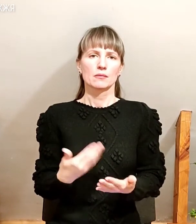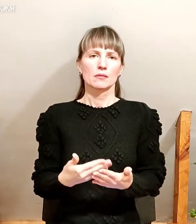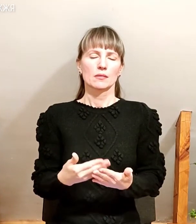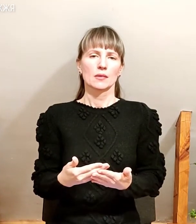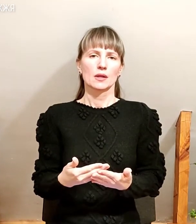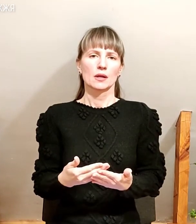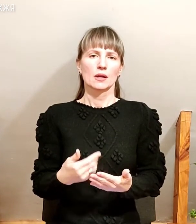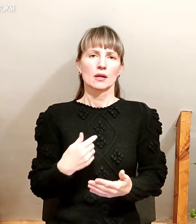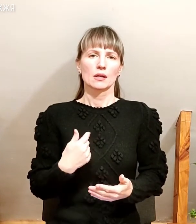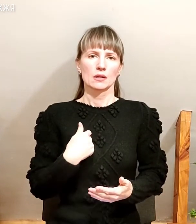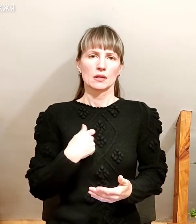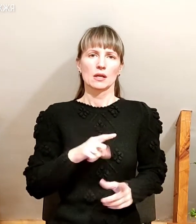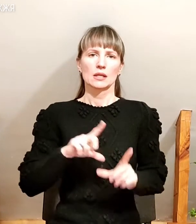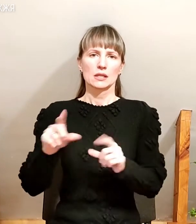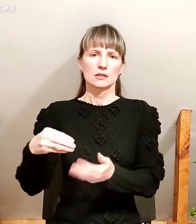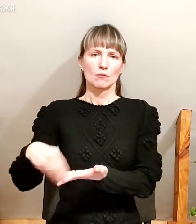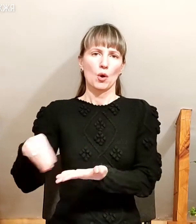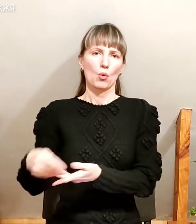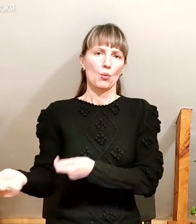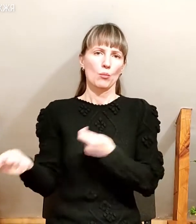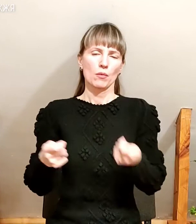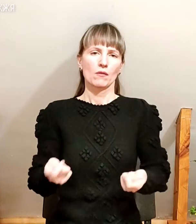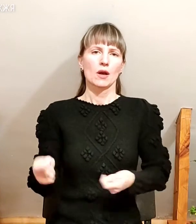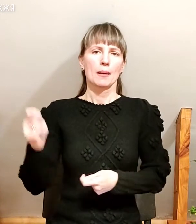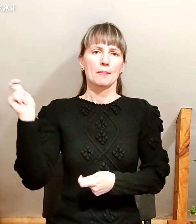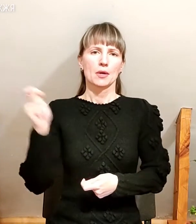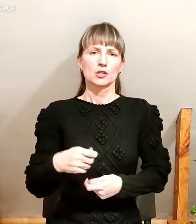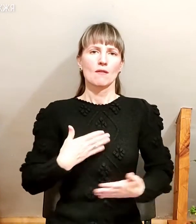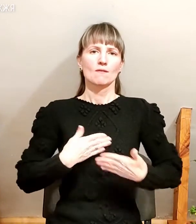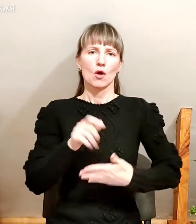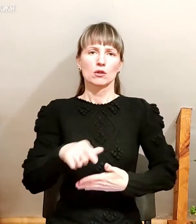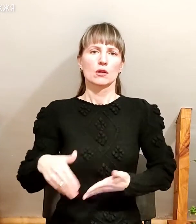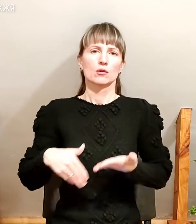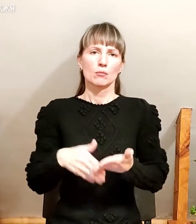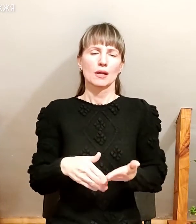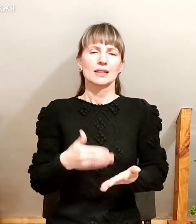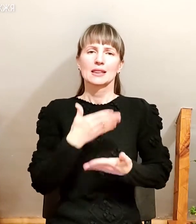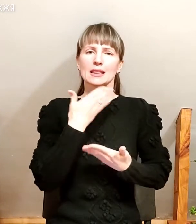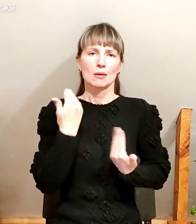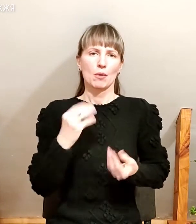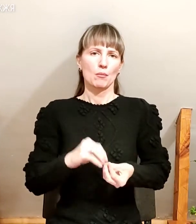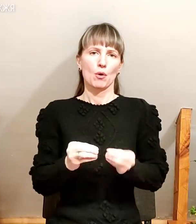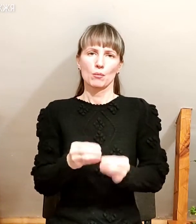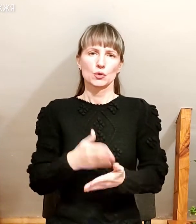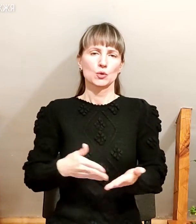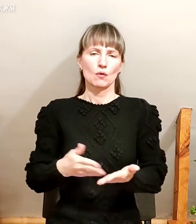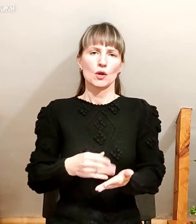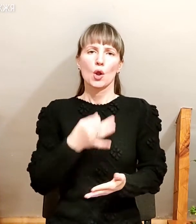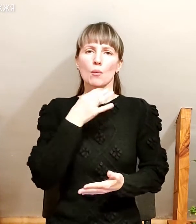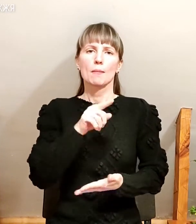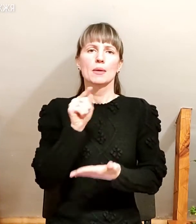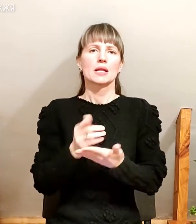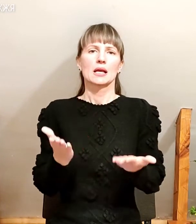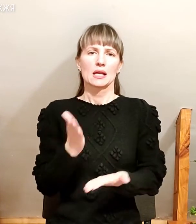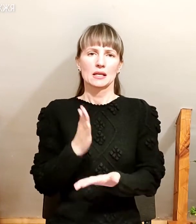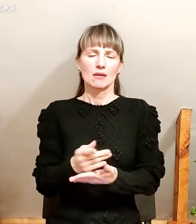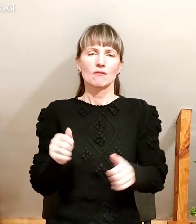їздив, покупав. Ну, приїжджають волонтери, допомагають. Немає жодних проблем. Любе питання, яке виникає, воно вирішиться